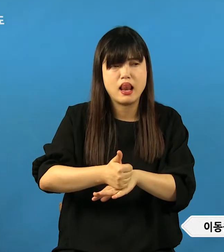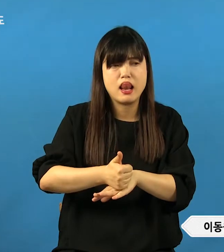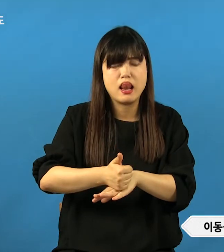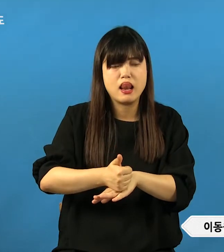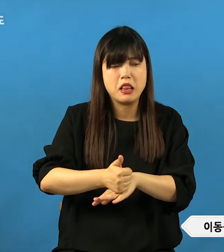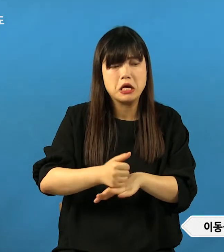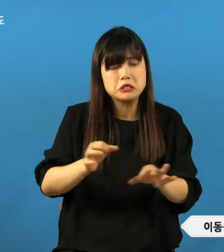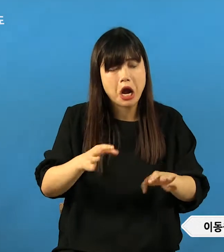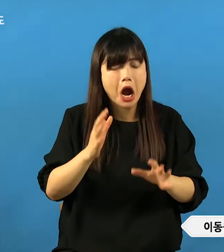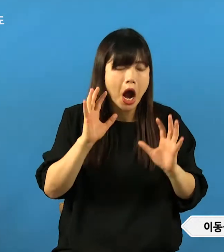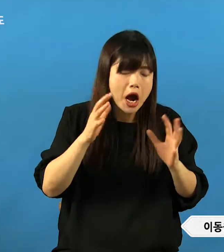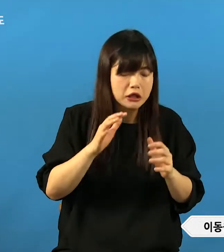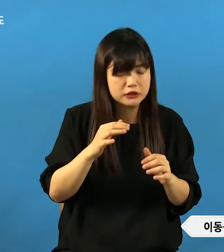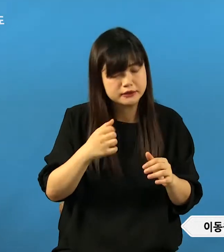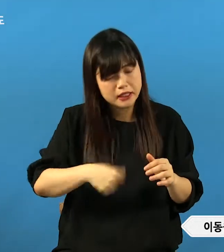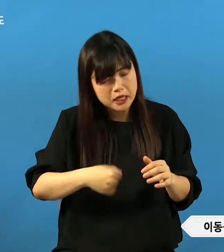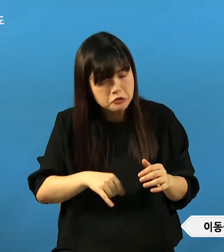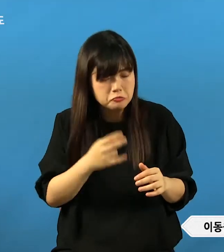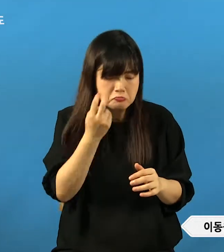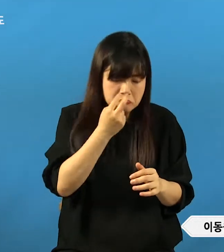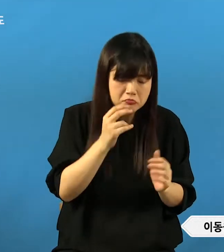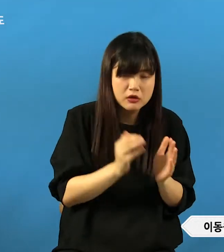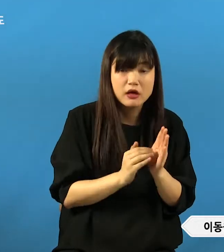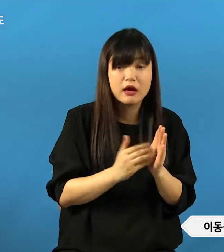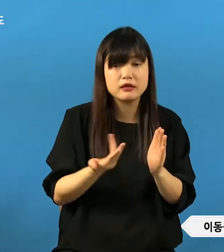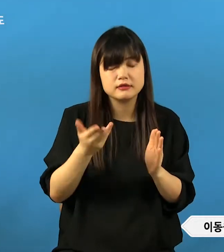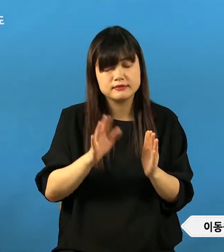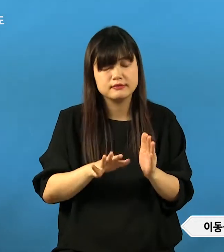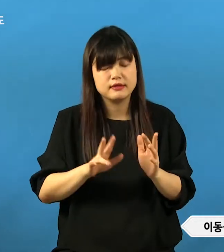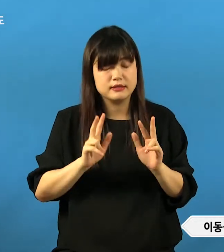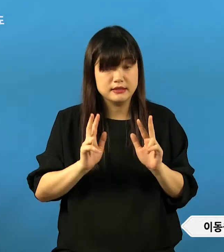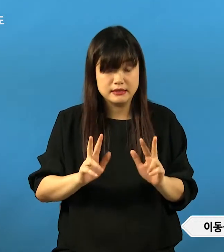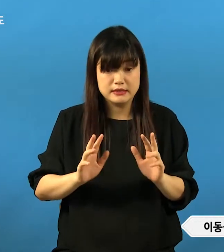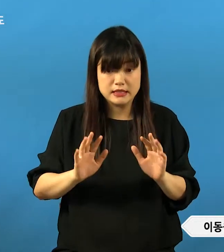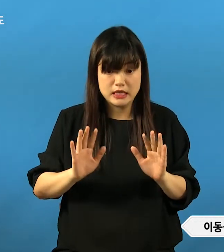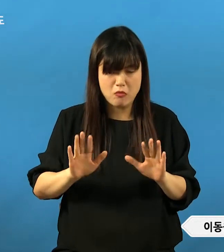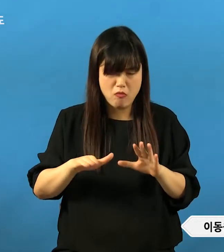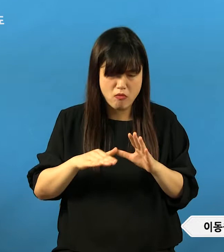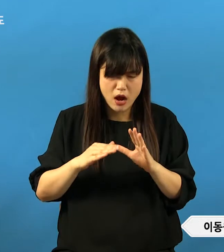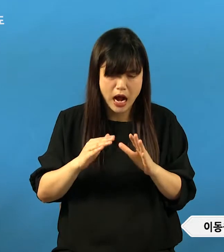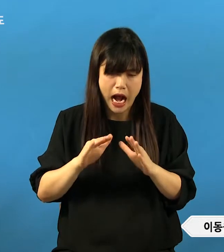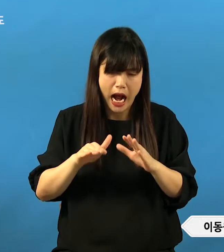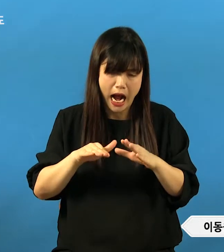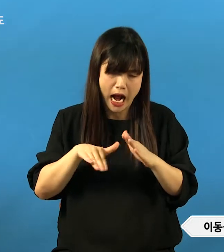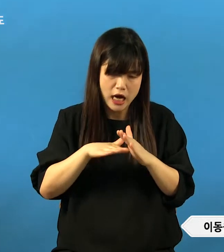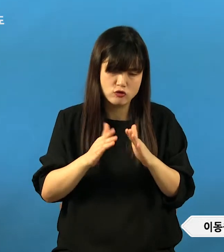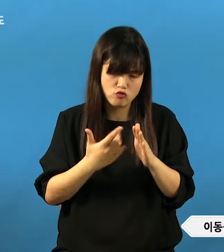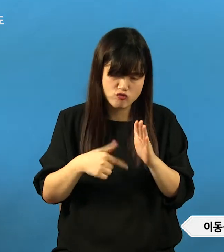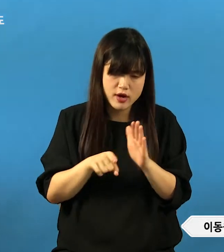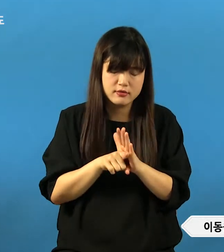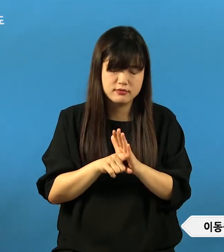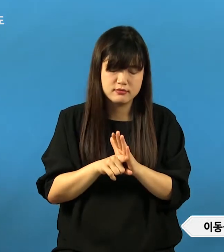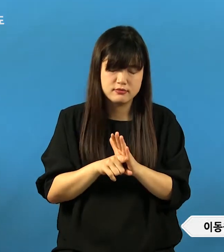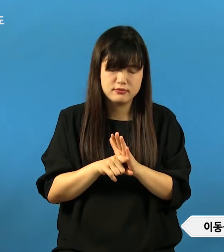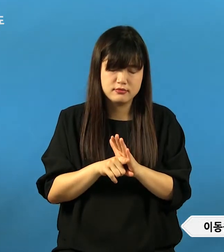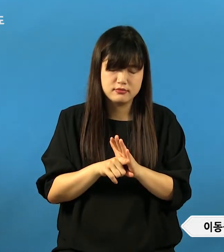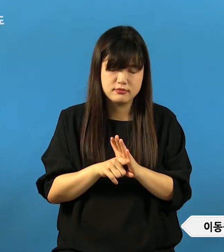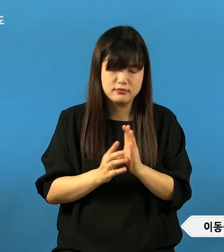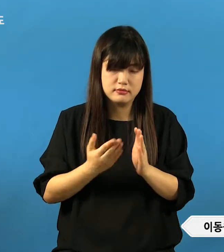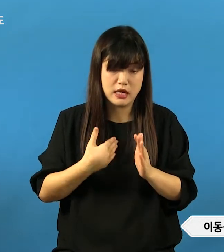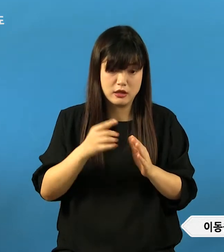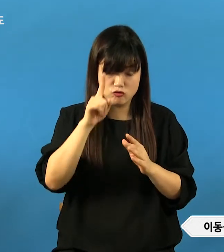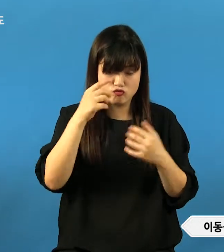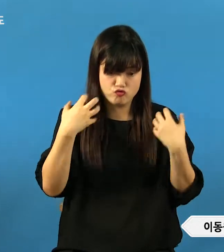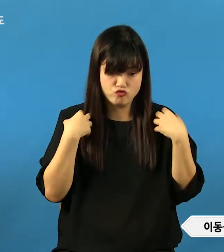풀타임 아빠가 되기 위해서, 풀타임 남편이 되기 위해서 가정으로 돌아가기 위해서